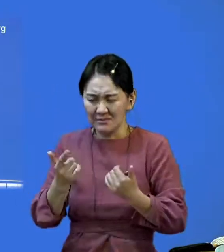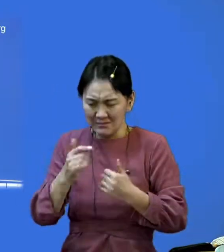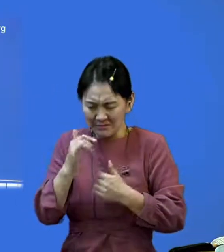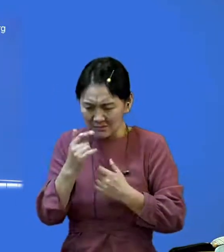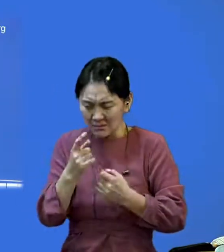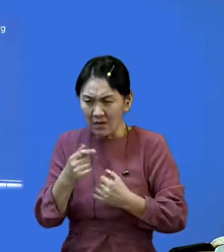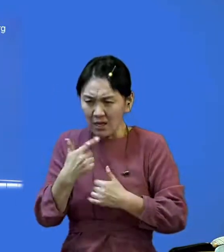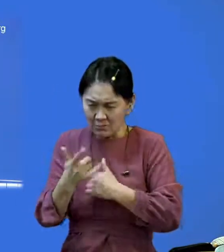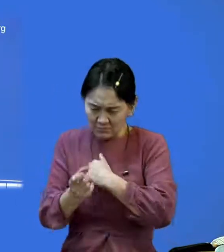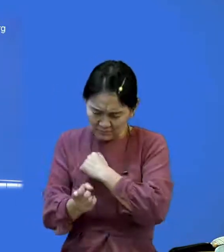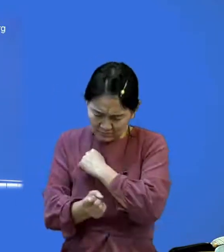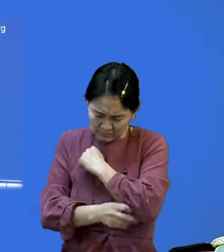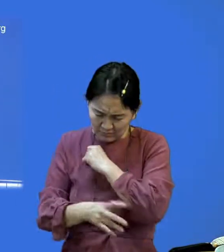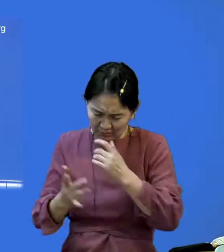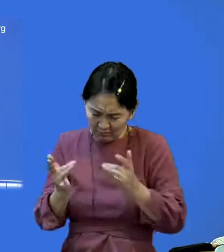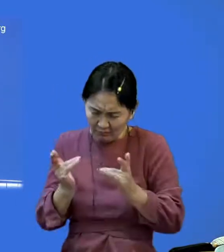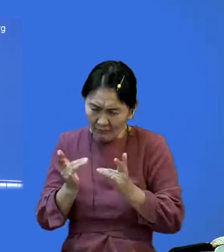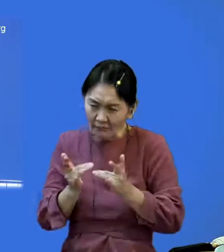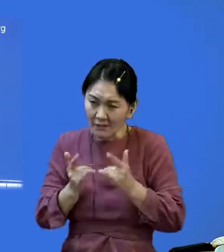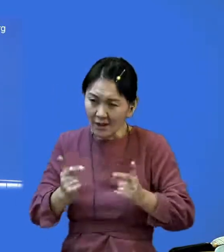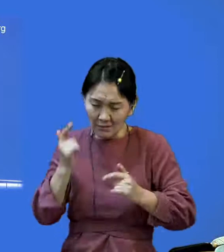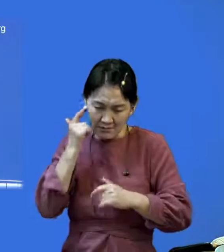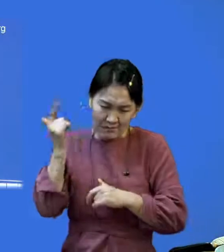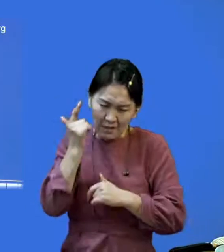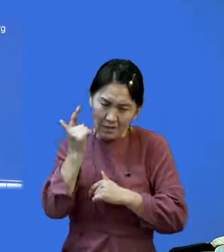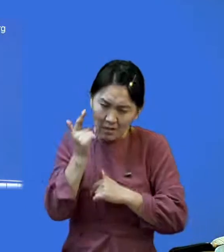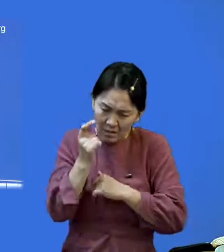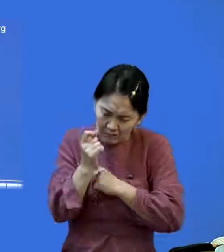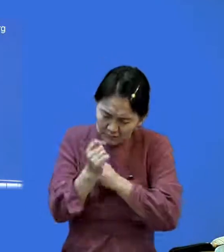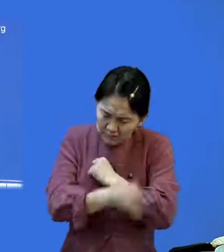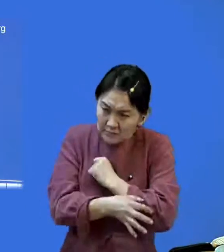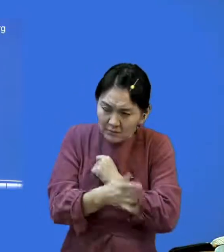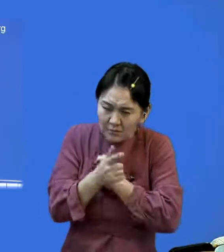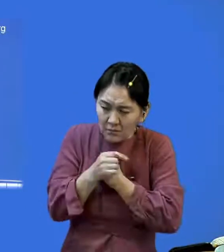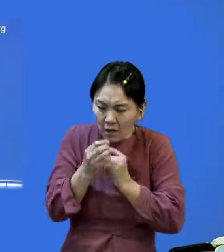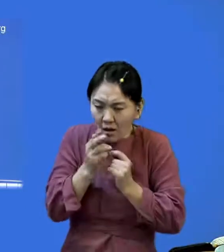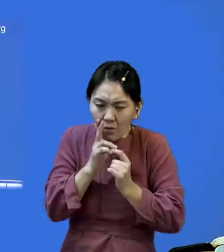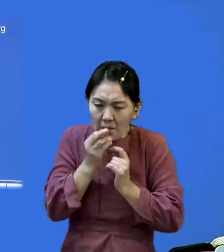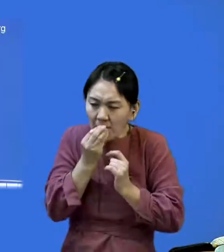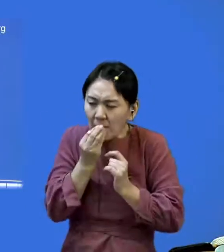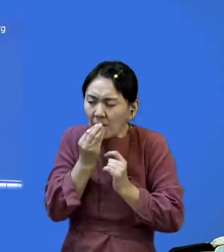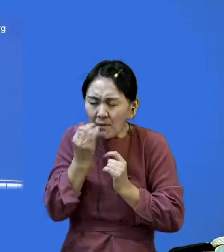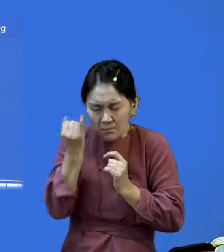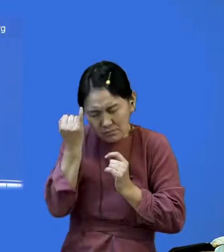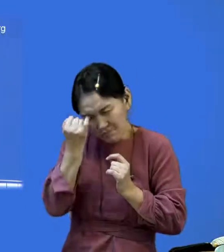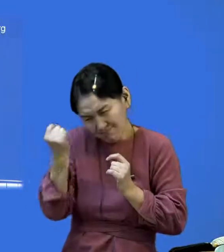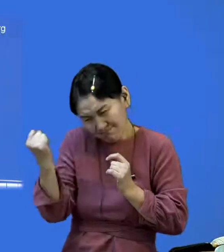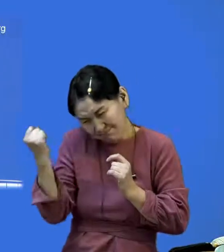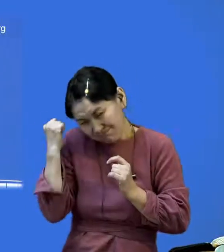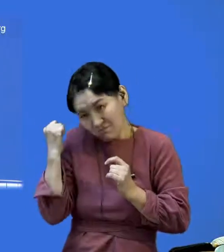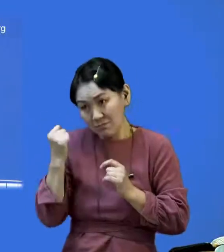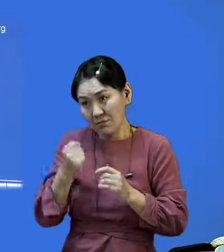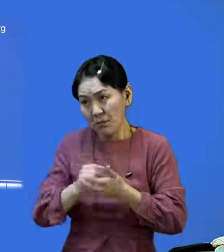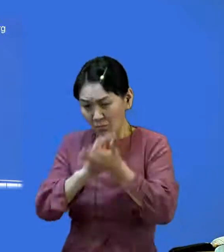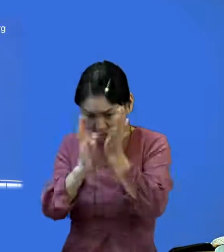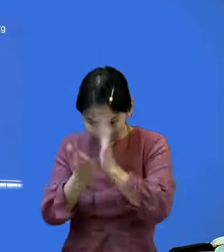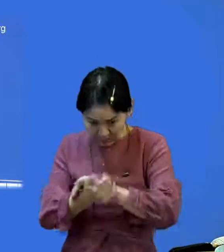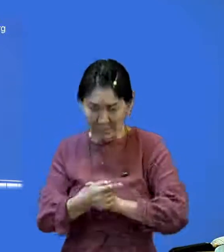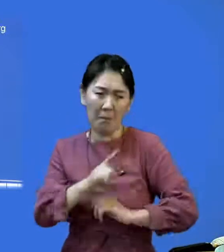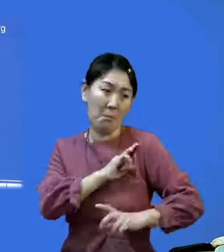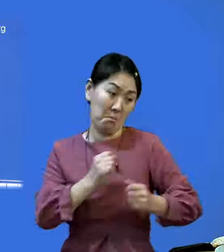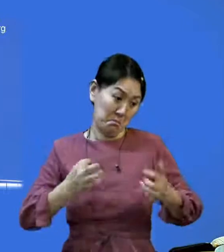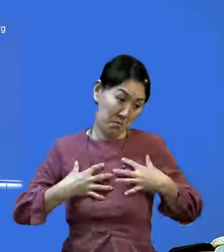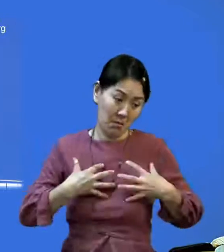байсан. Тийм ээ ядуу тарчиг байна, илбэг хангалуун хизнээ илбэг хангалуун байсан ч гэсэн эзнэр сэтгэл хангалуун байж бүх